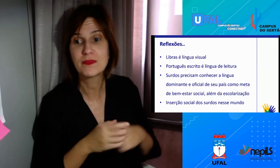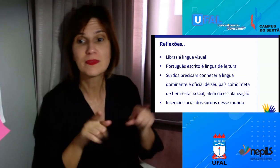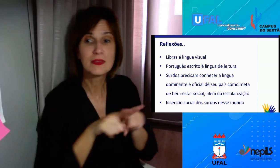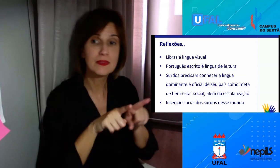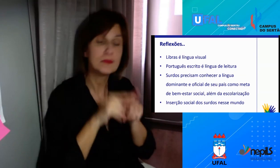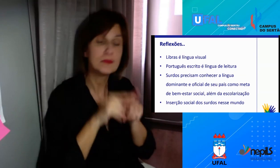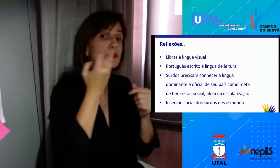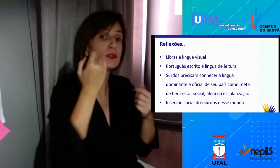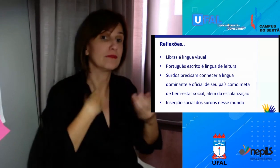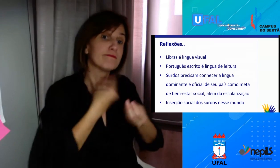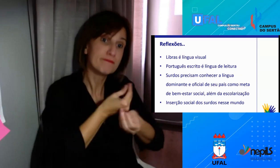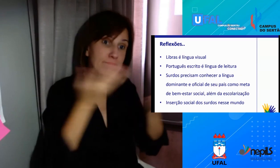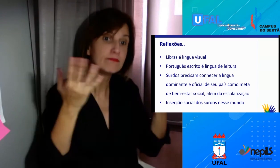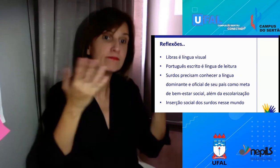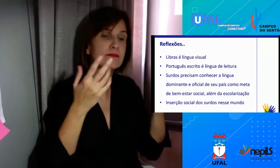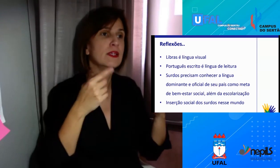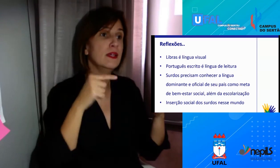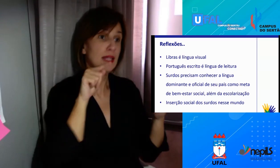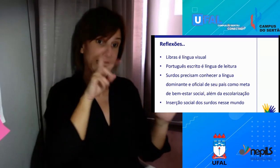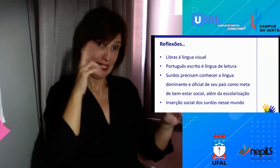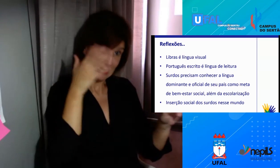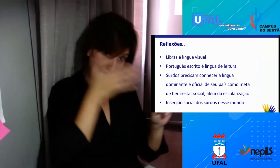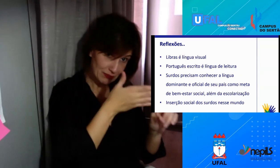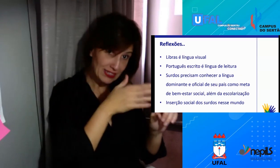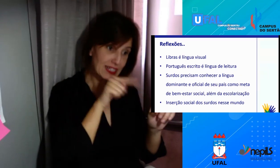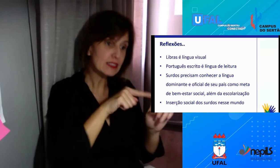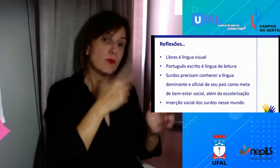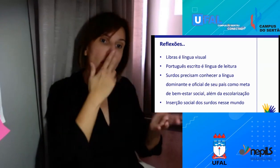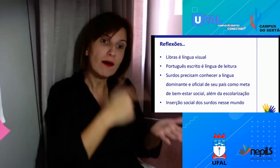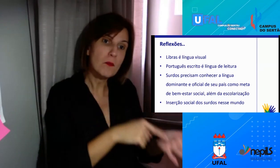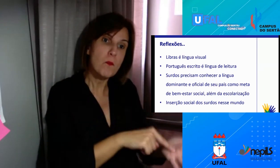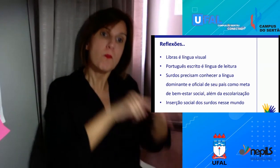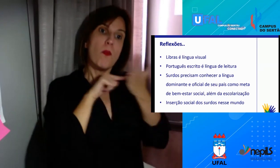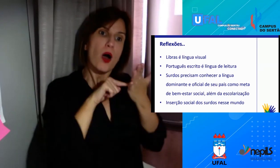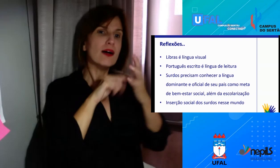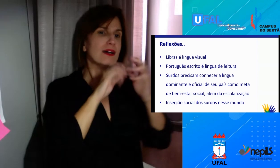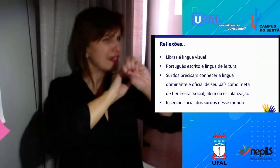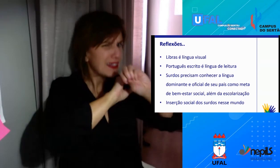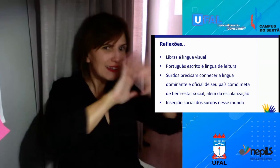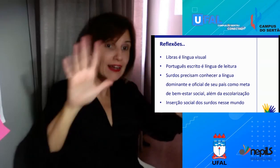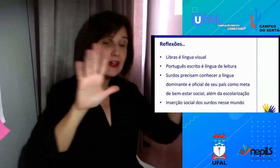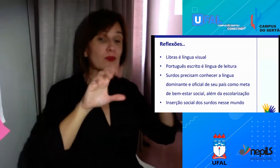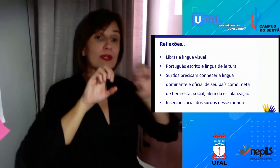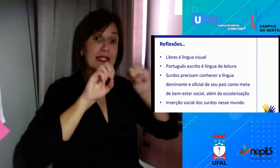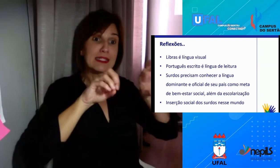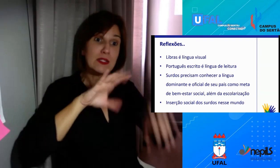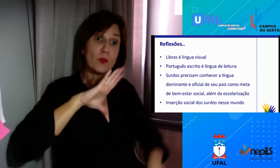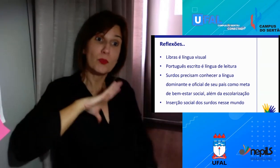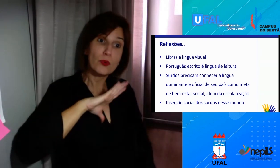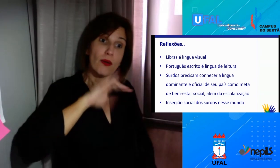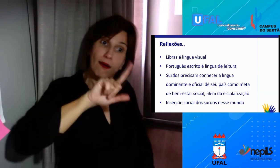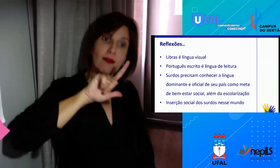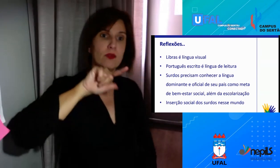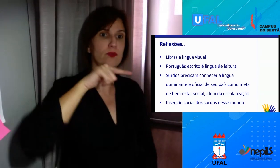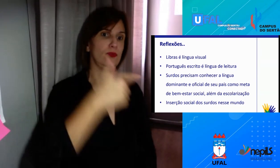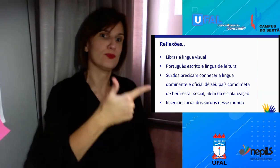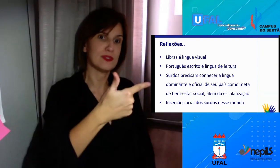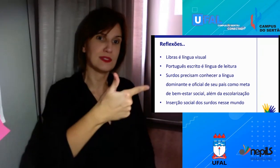como a luz que pisca quando é para ser um intervalo, por exemplo. Então, outros elementos vão aparecendo dentro